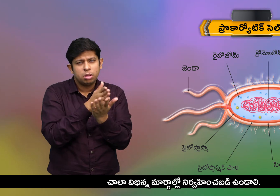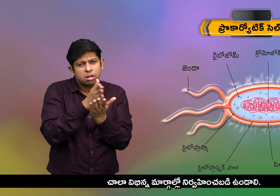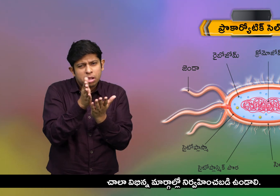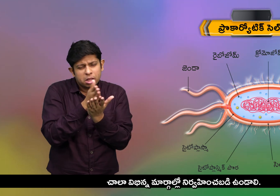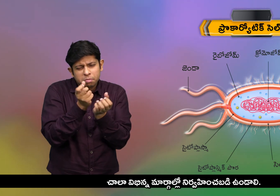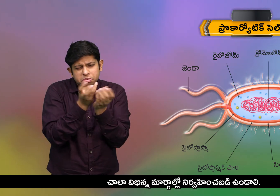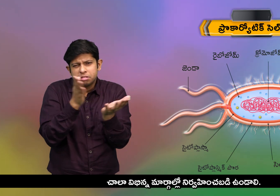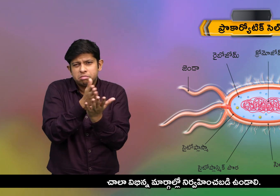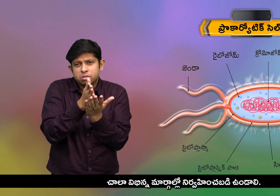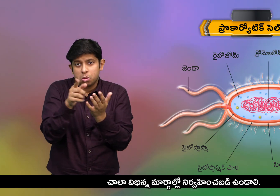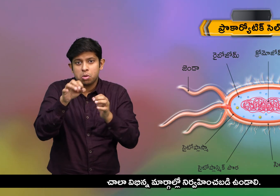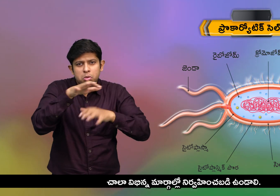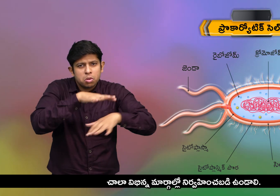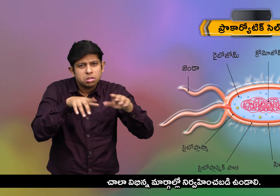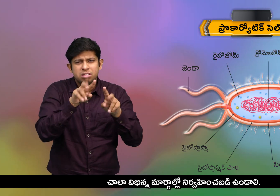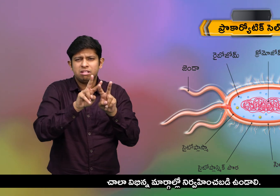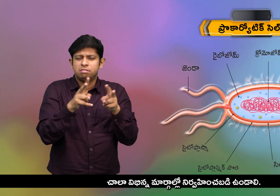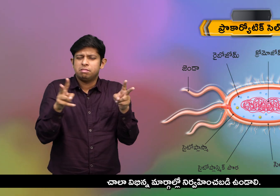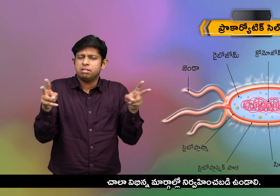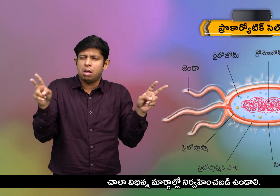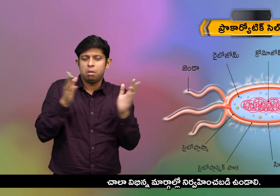మార్గాల్లో నిర్వహించబడి ఉండాలి.